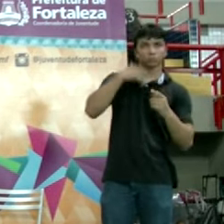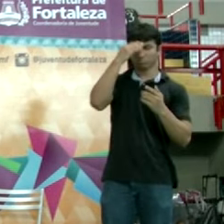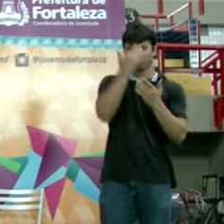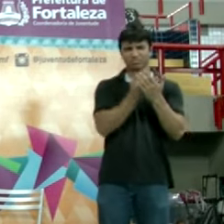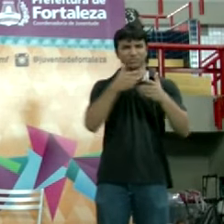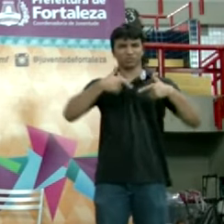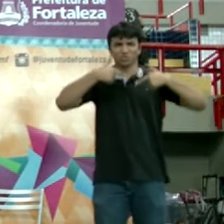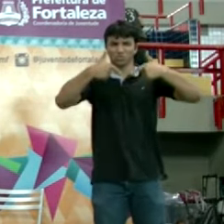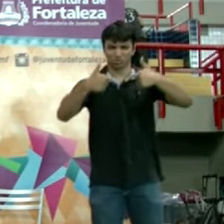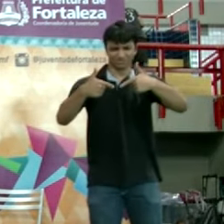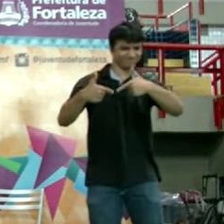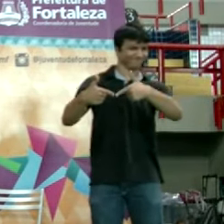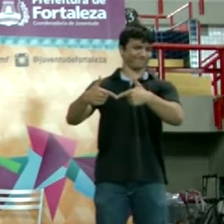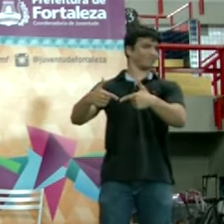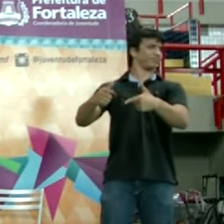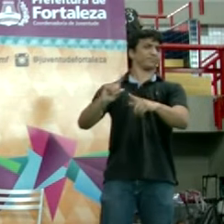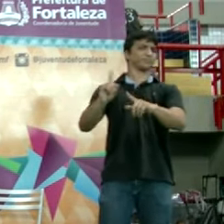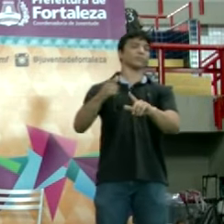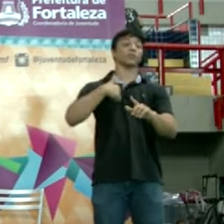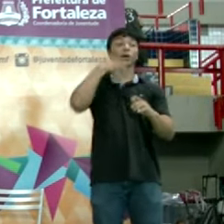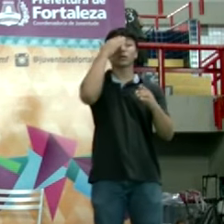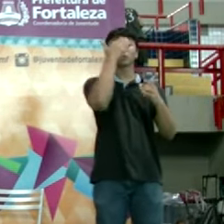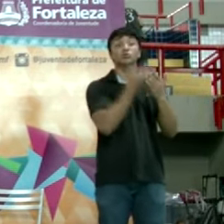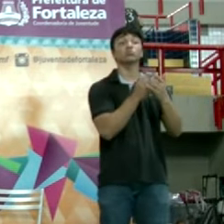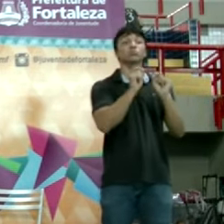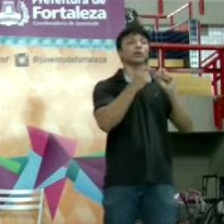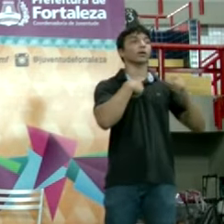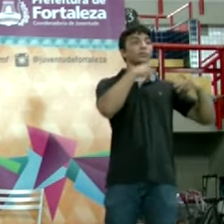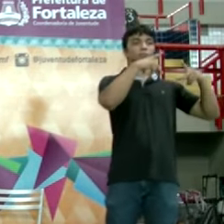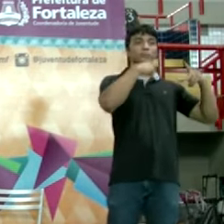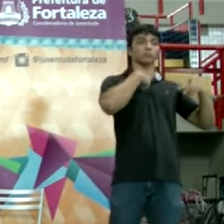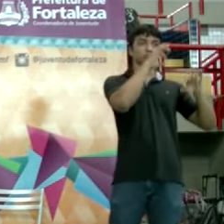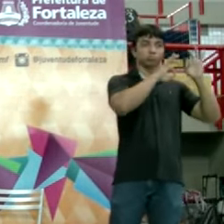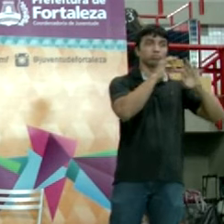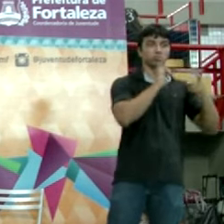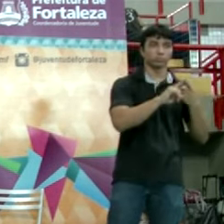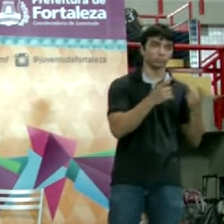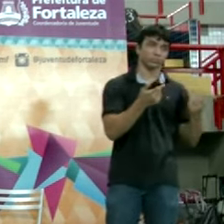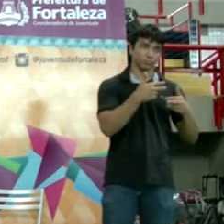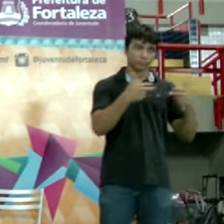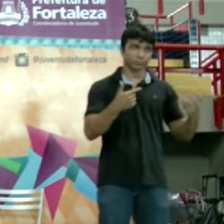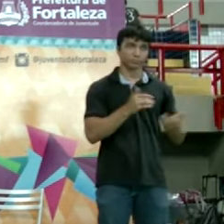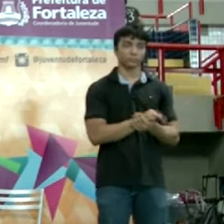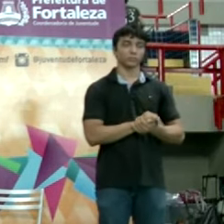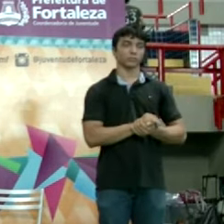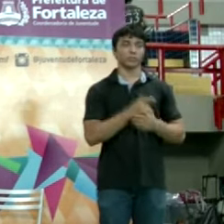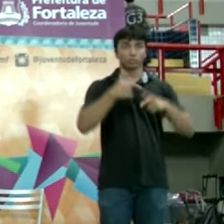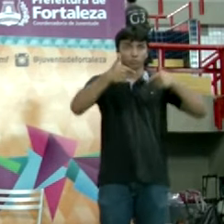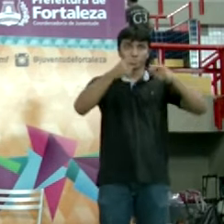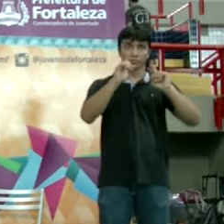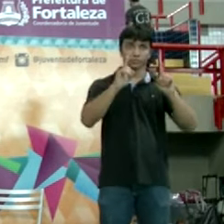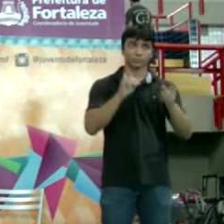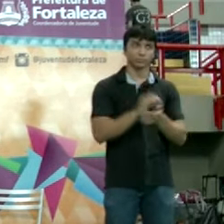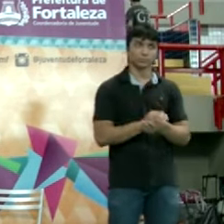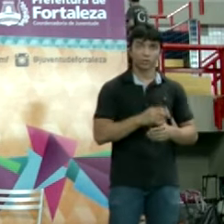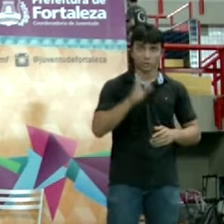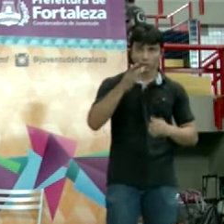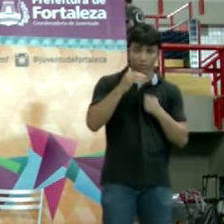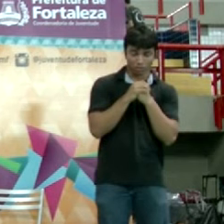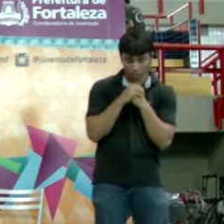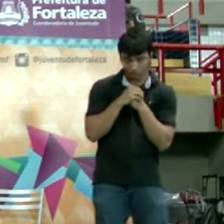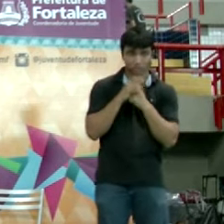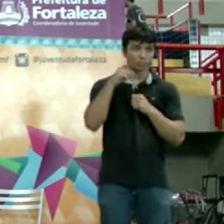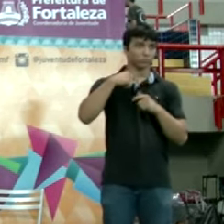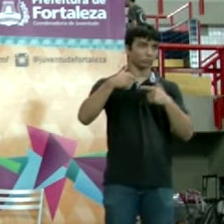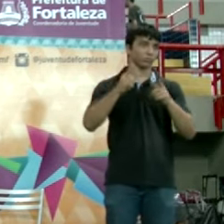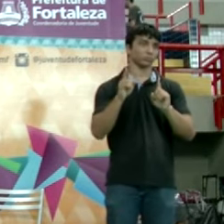sorte. Eu creio em preparo, em oportunidade, e eu creio em Deus. E não é sorte. Você nunca reza por uma